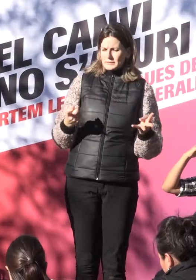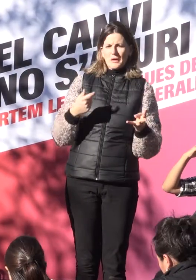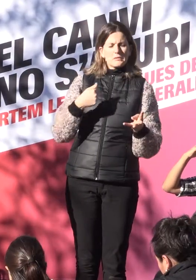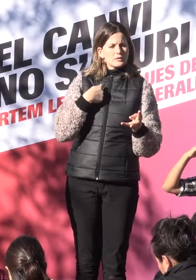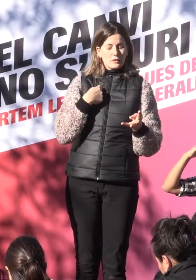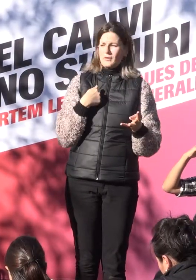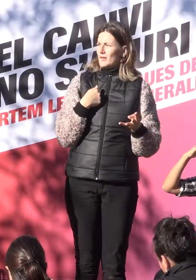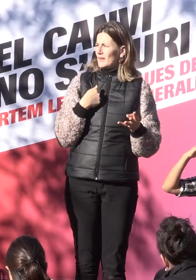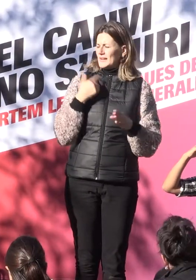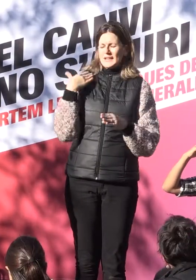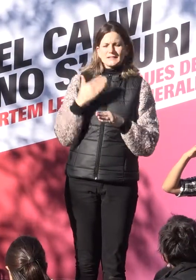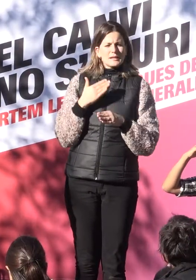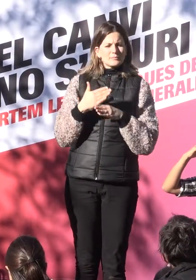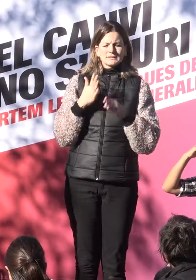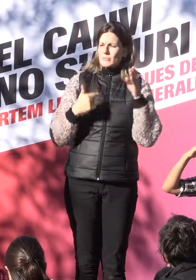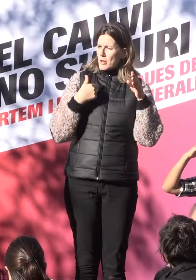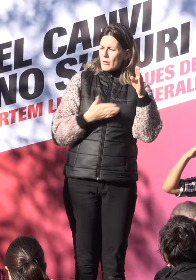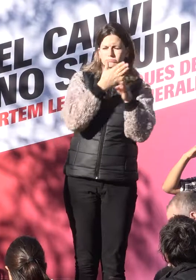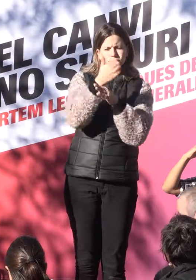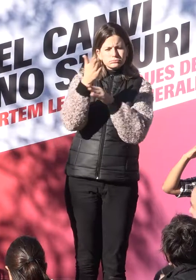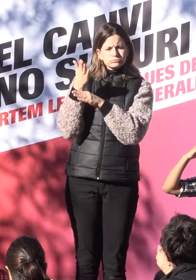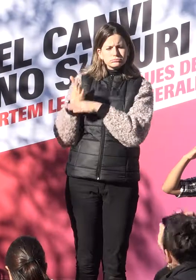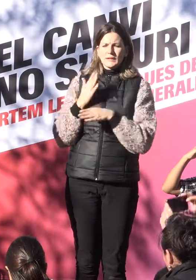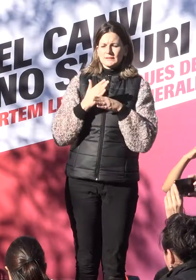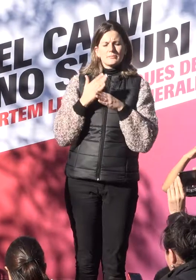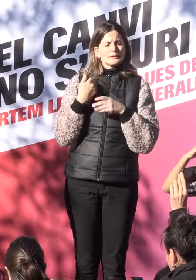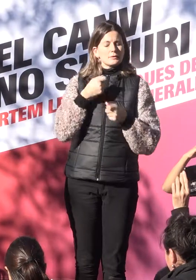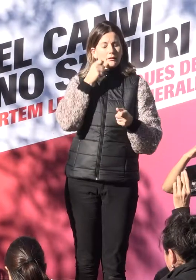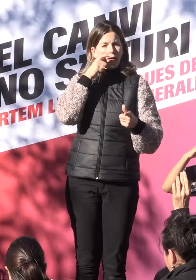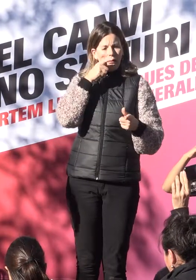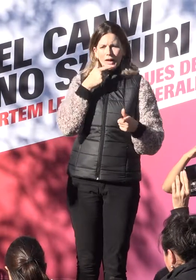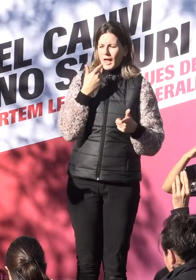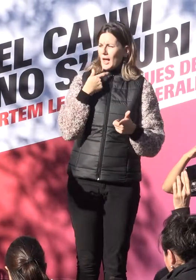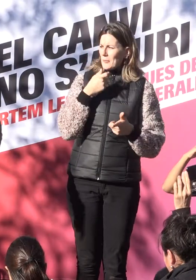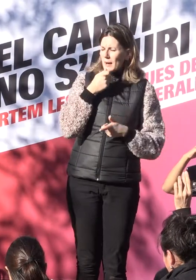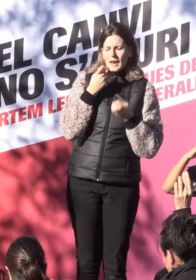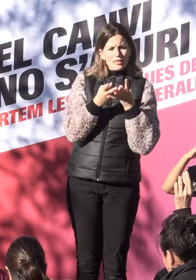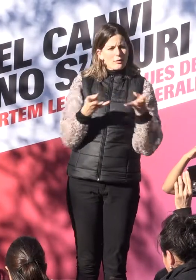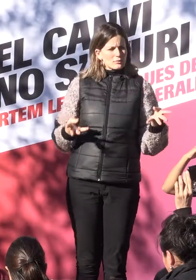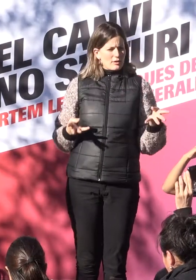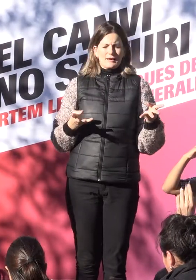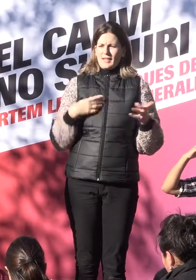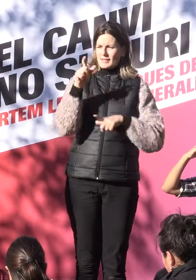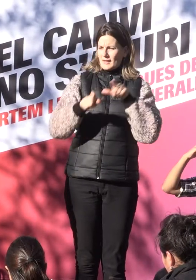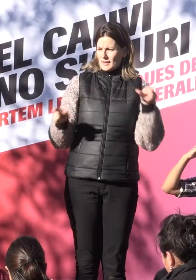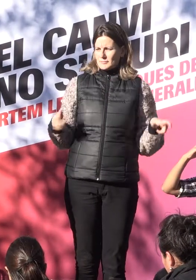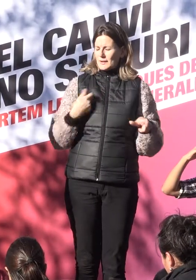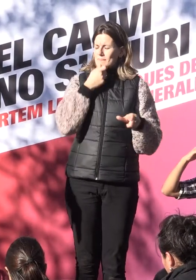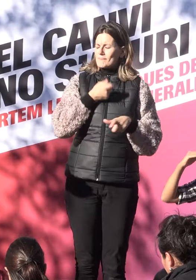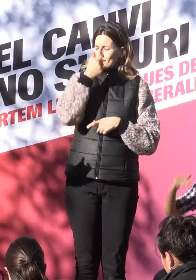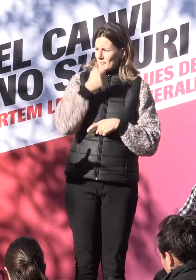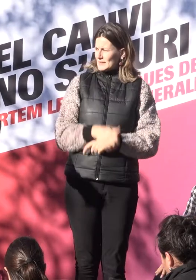que siempre a donde voy es lo que me gusta la pluralidad de la gente no